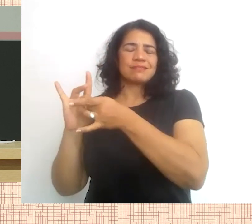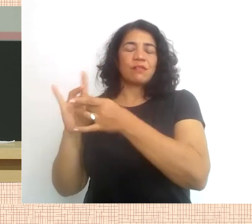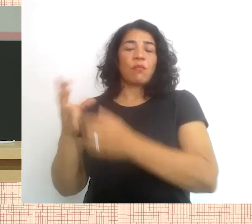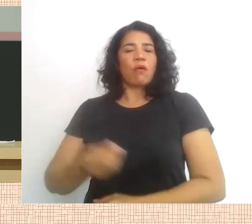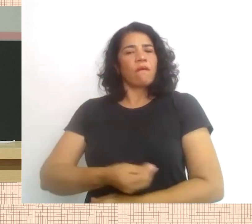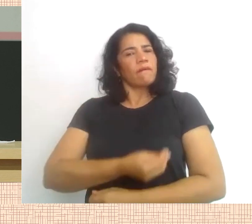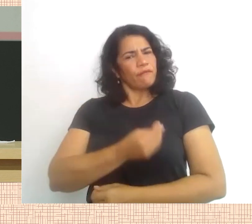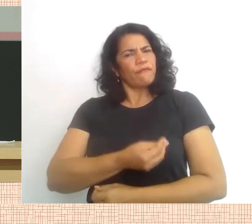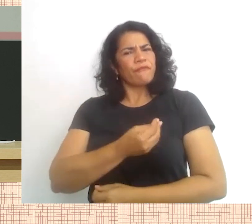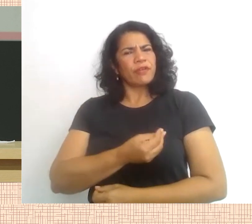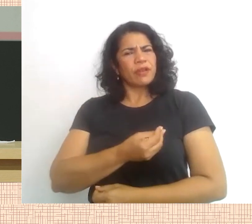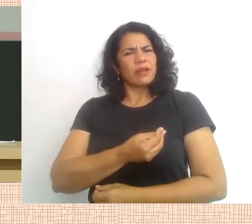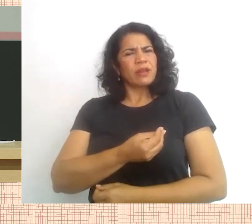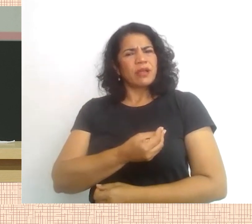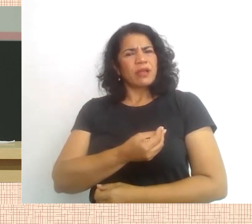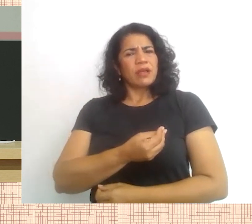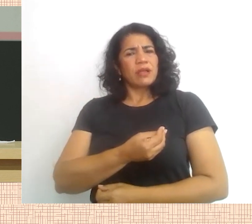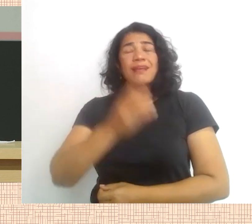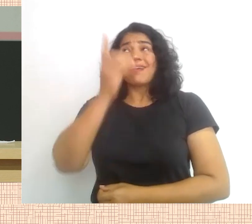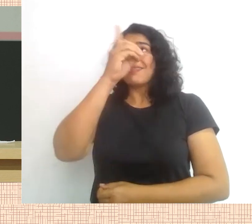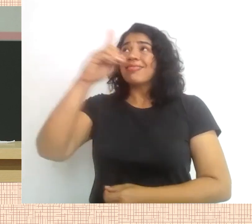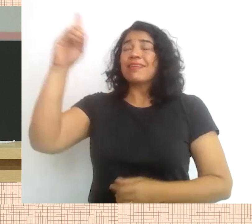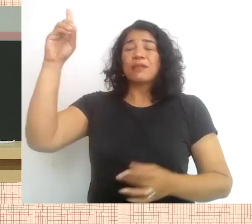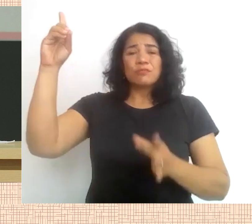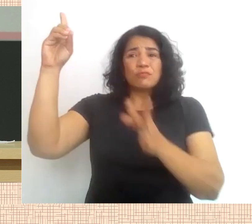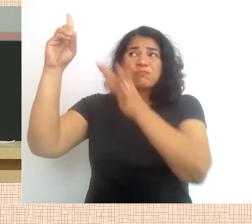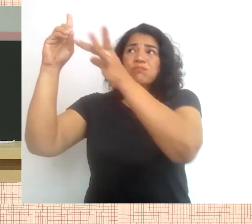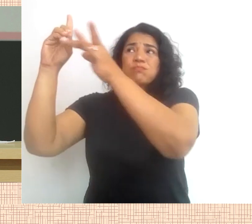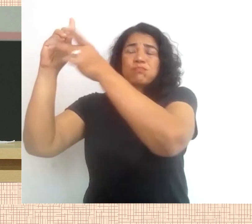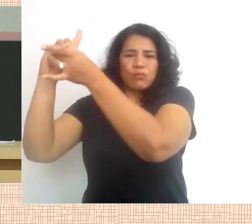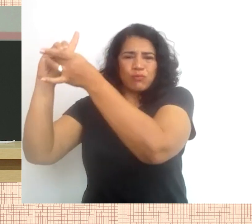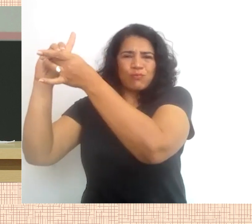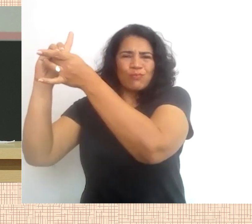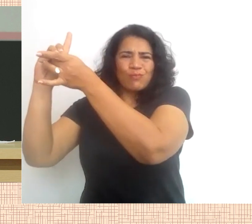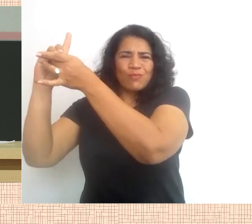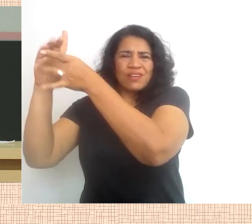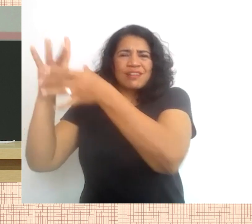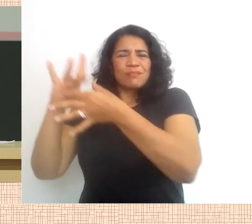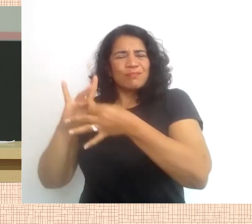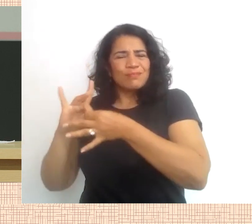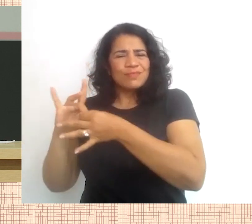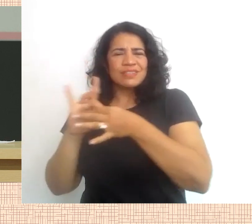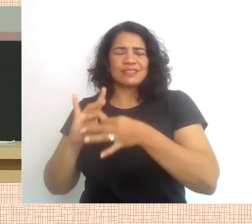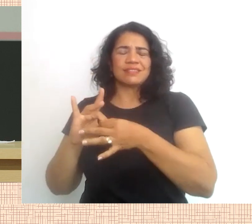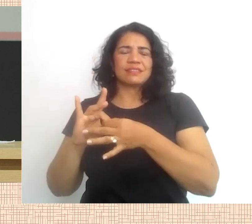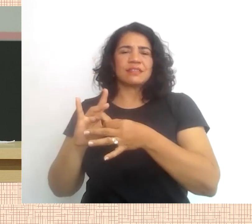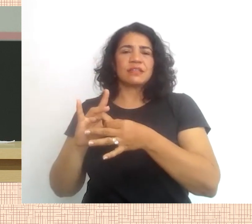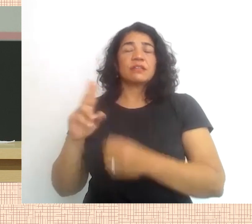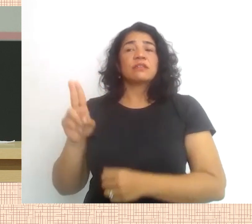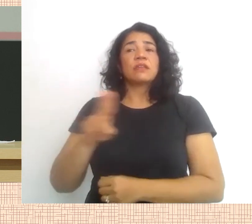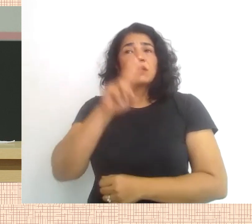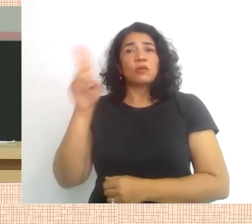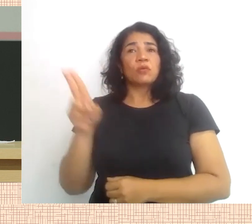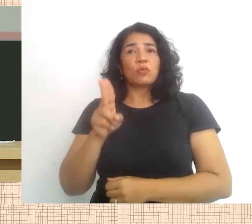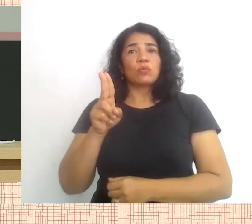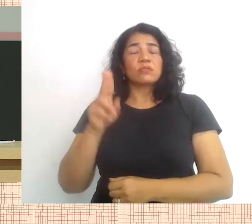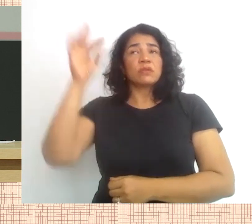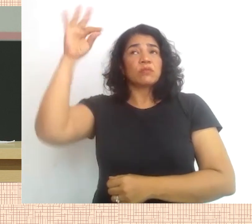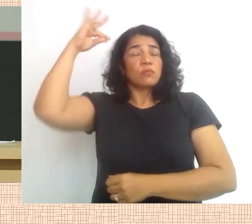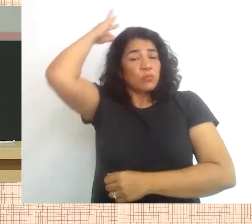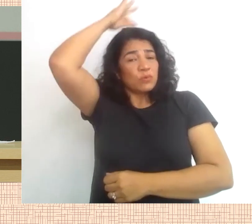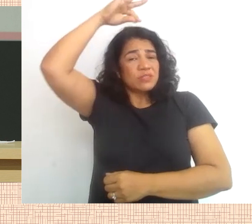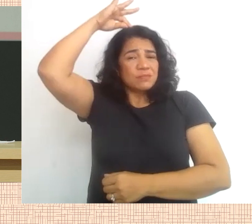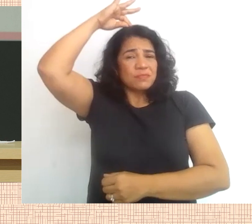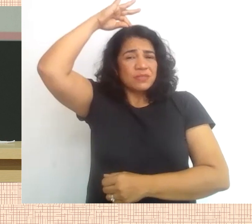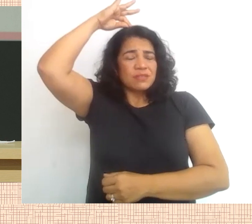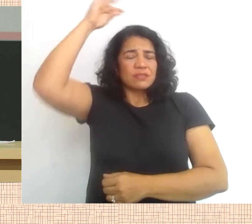Tanto é que se você declarar independência, eu não quero mais seguir, você tem total liberdade, só que você perde a bênção,